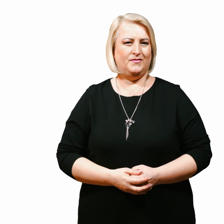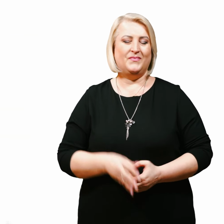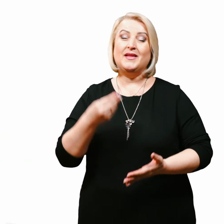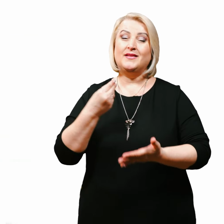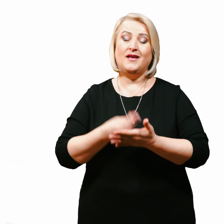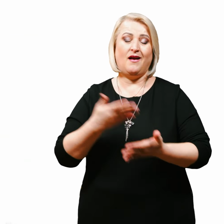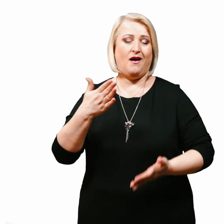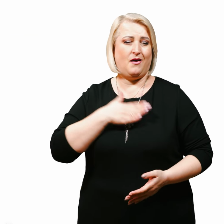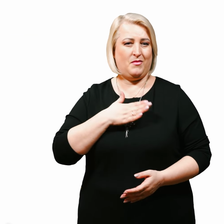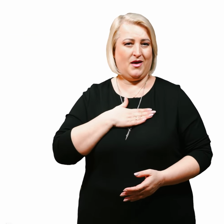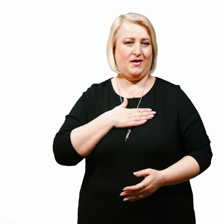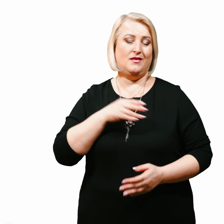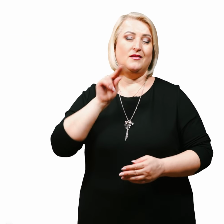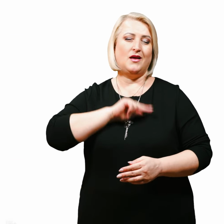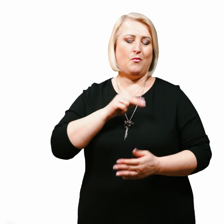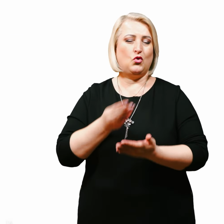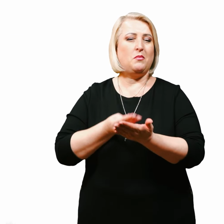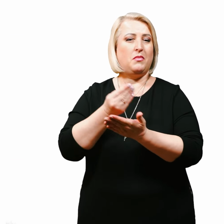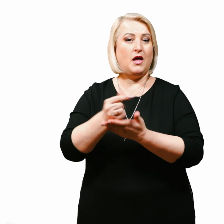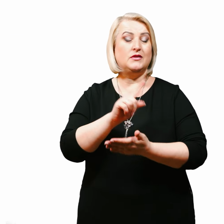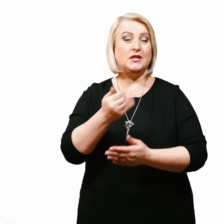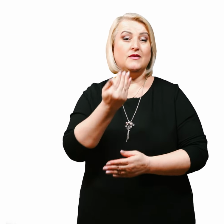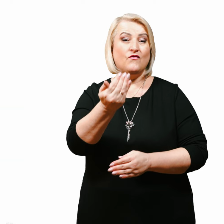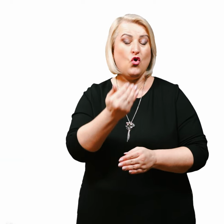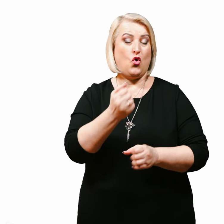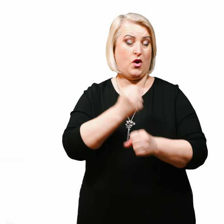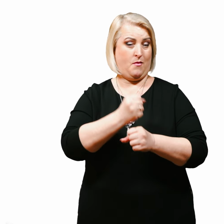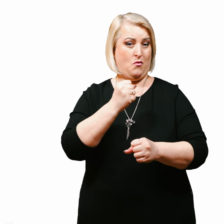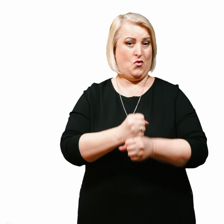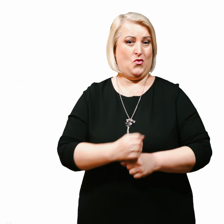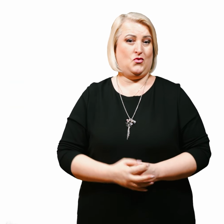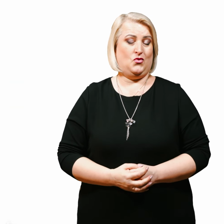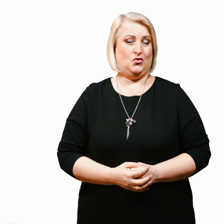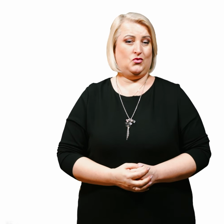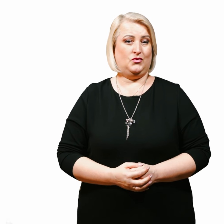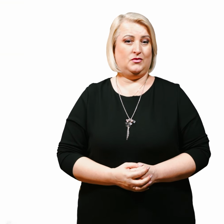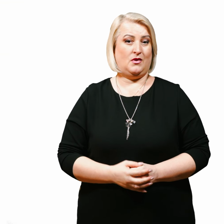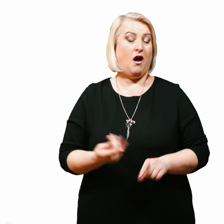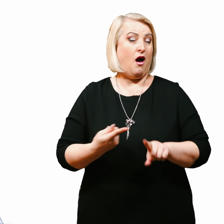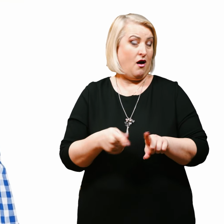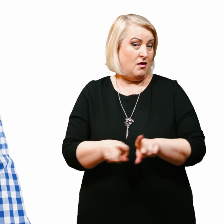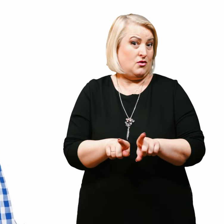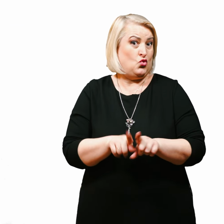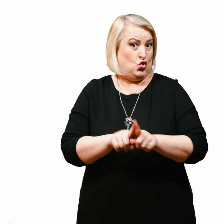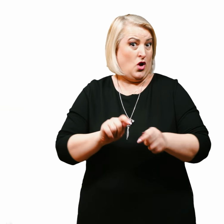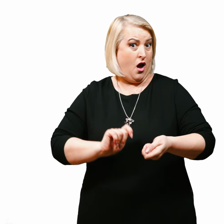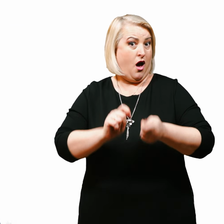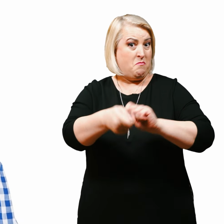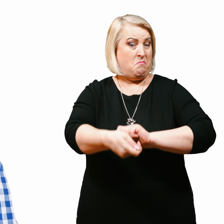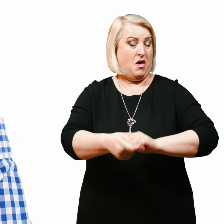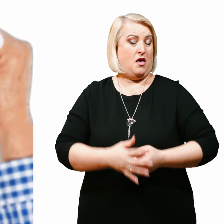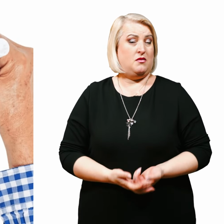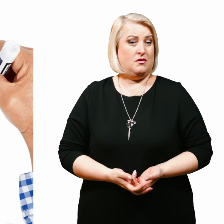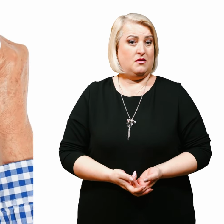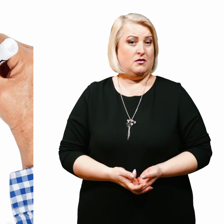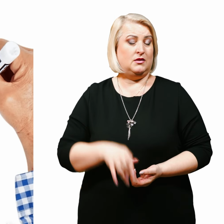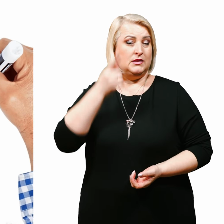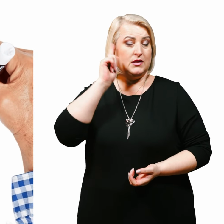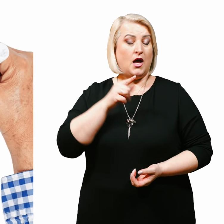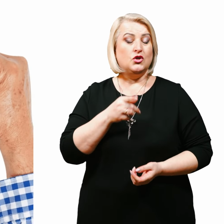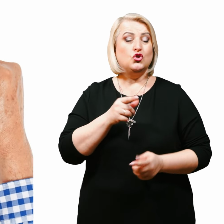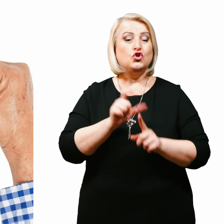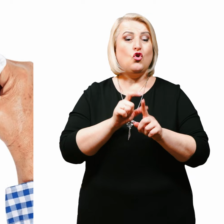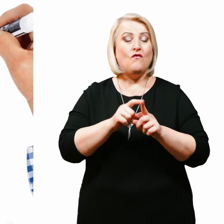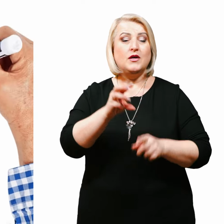Дорогая моя, на работе платят за то, что ты делаешь. Это тоже своего рода обмен. Знаешь, что слово